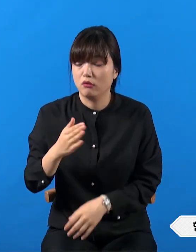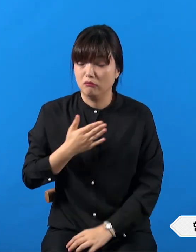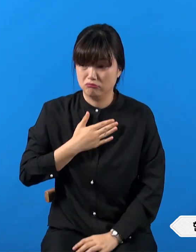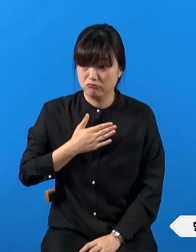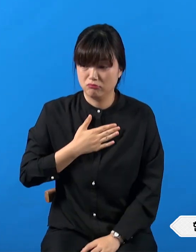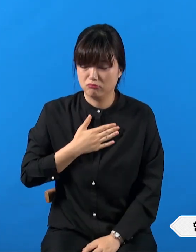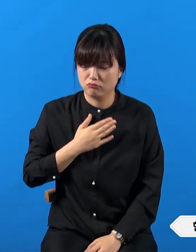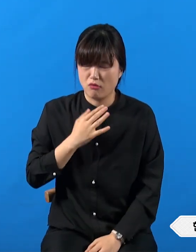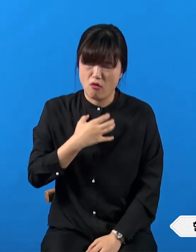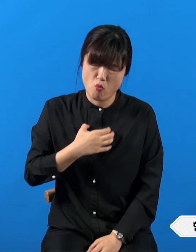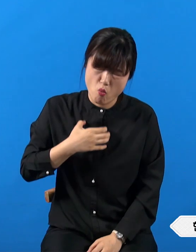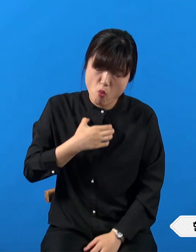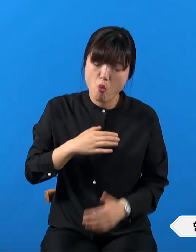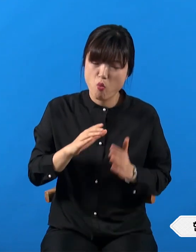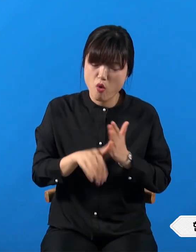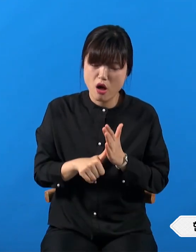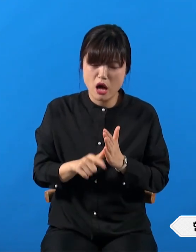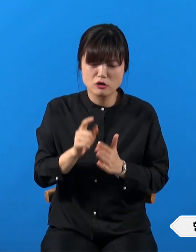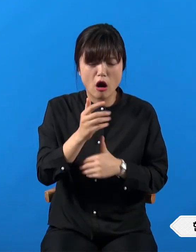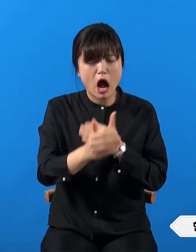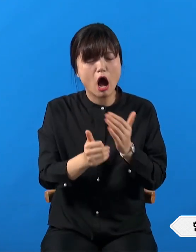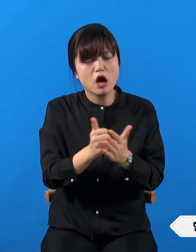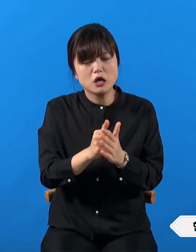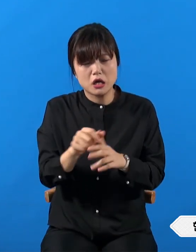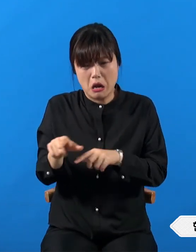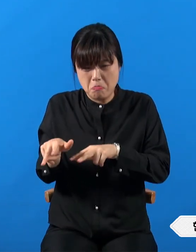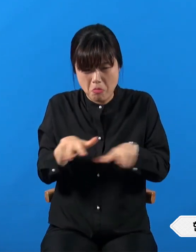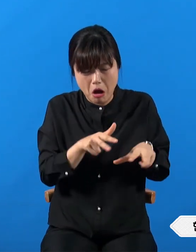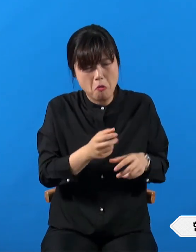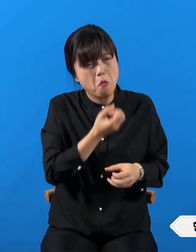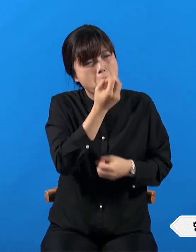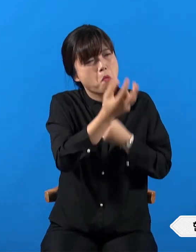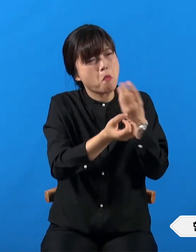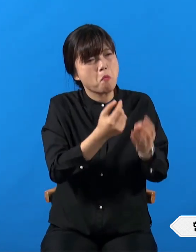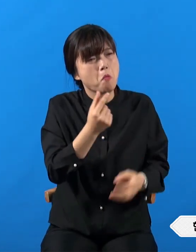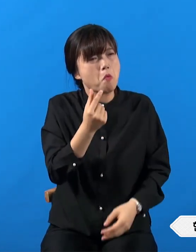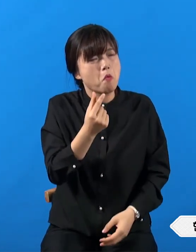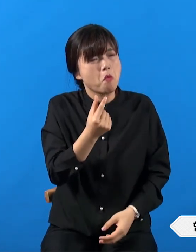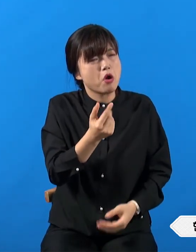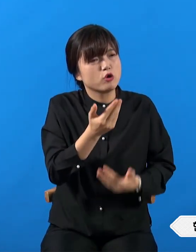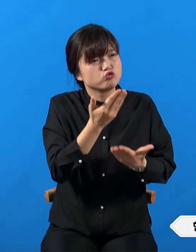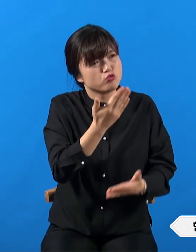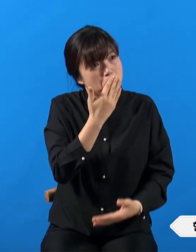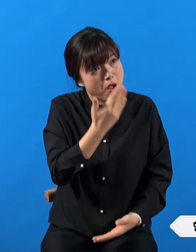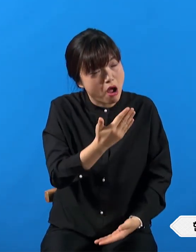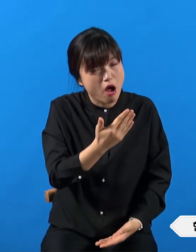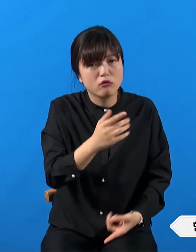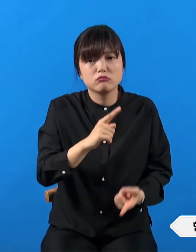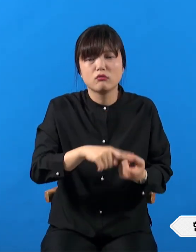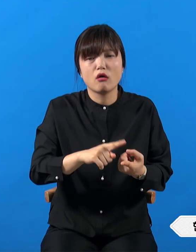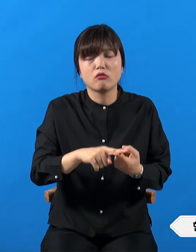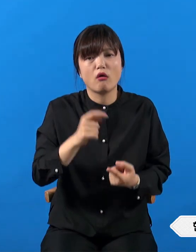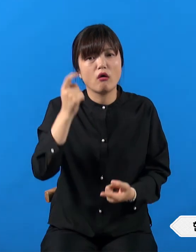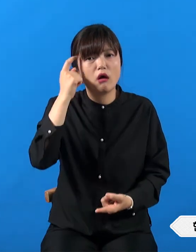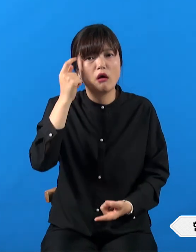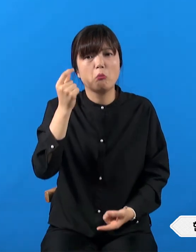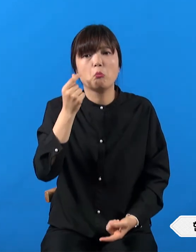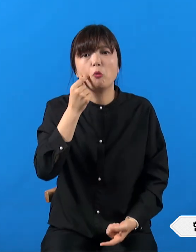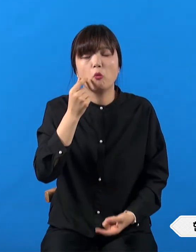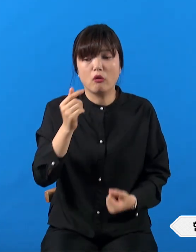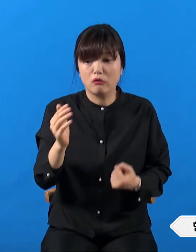저는 괴로울 때에 그것을 하나님께 바로 쏟아낼 수 있다는 것은 생각도 못했습니다.